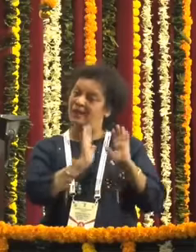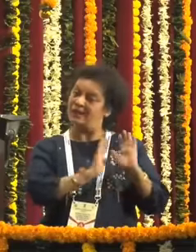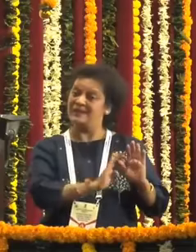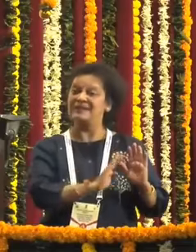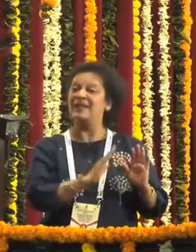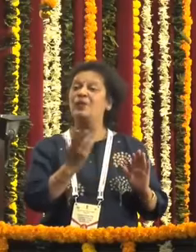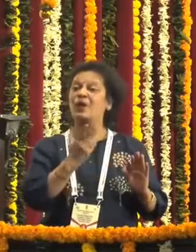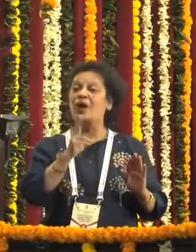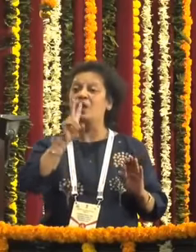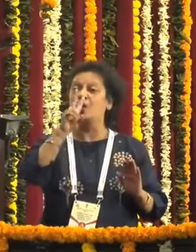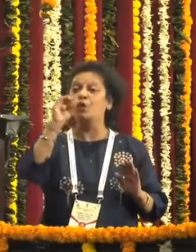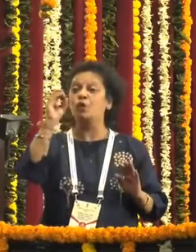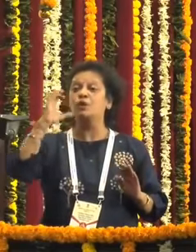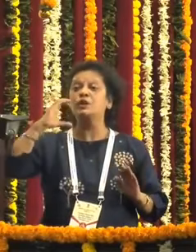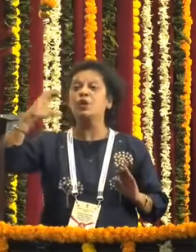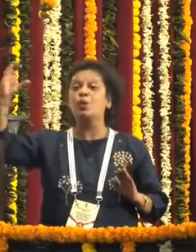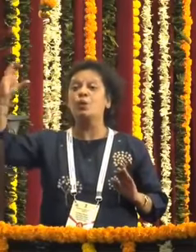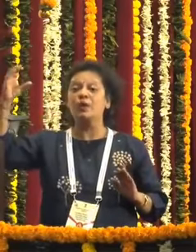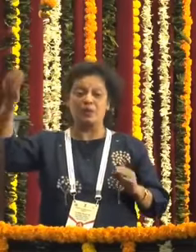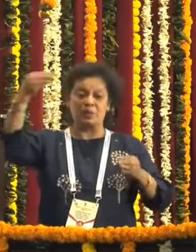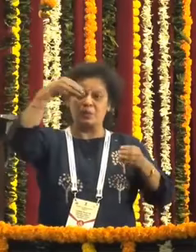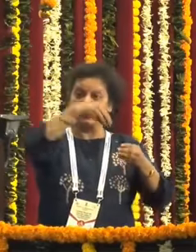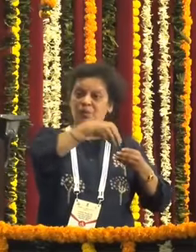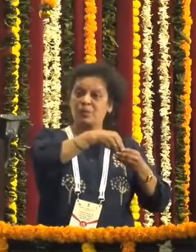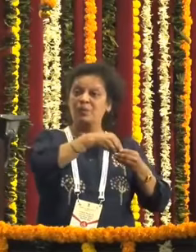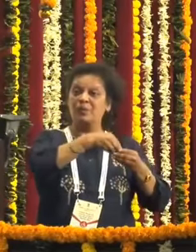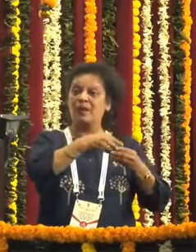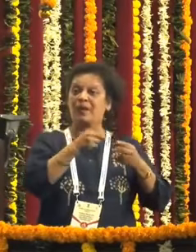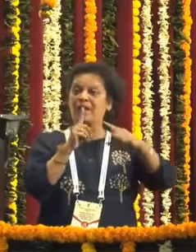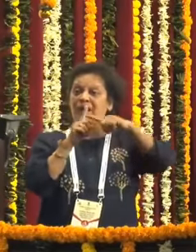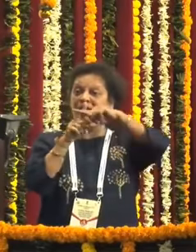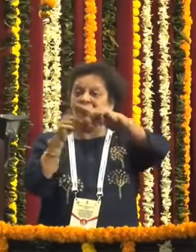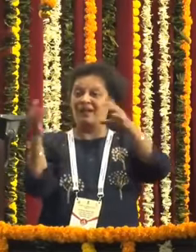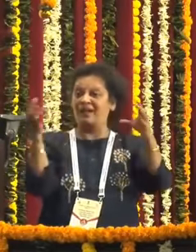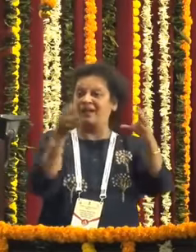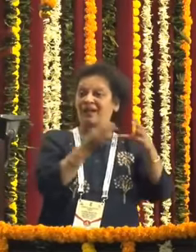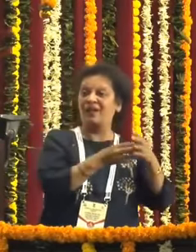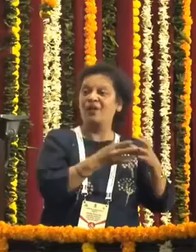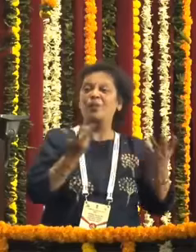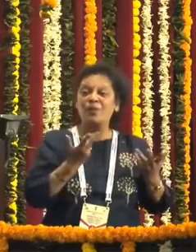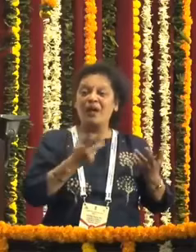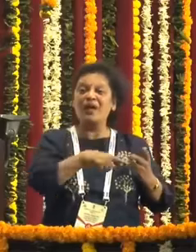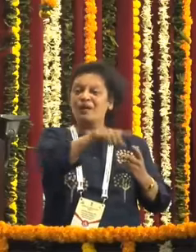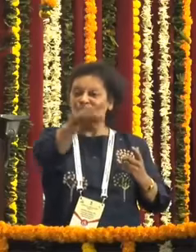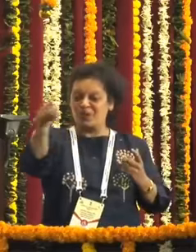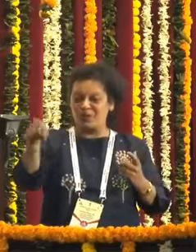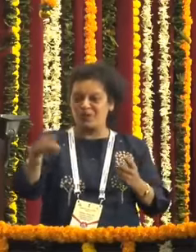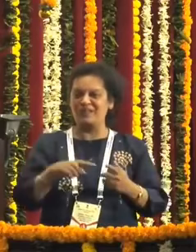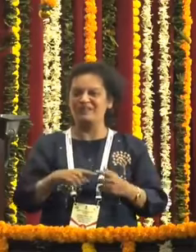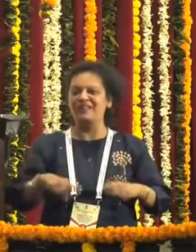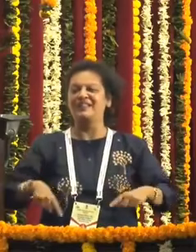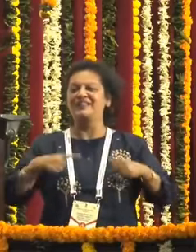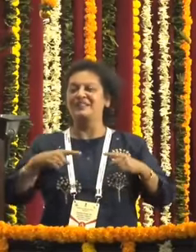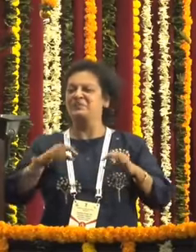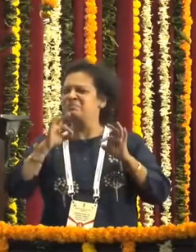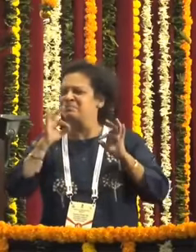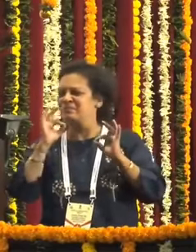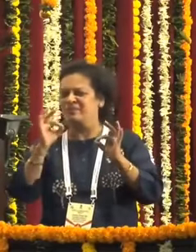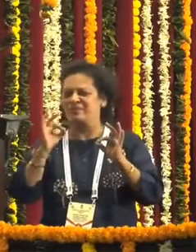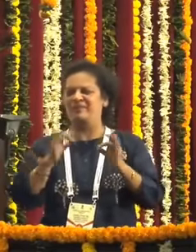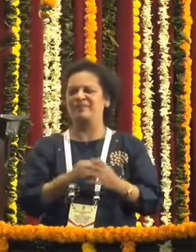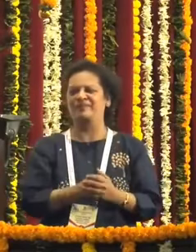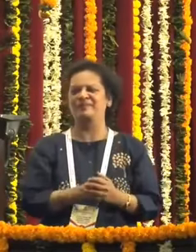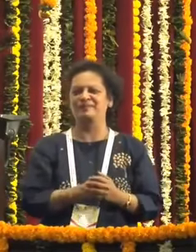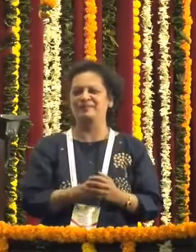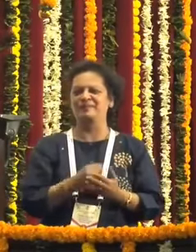त्याच्यामध्ये 200 कोटी रुपये देखील त्या दिव्यांग मंडळ निधी त्याच्या माध्यमातून देखील आपल्याला या दिव्यांग मंडळ निधीला